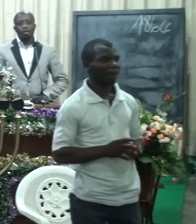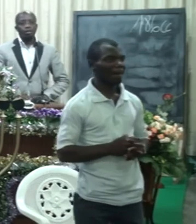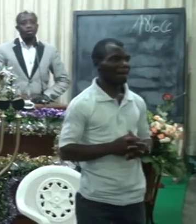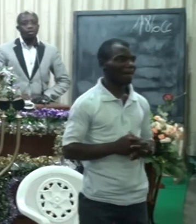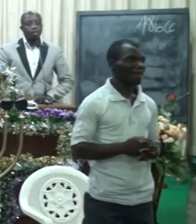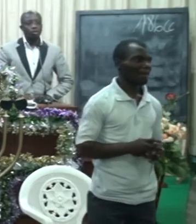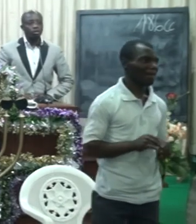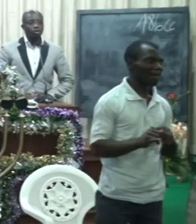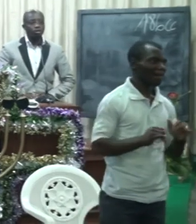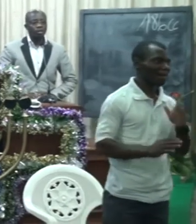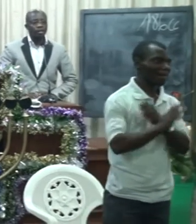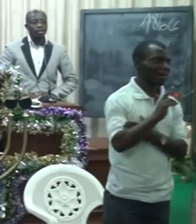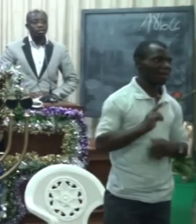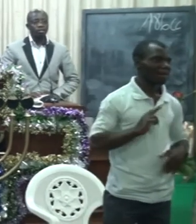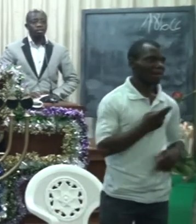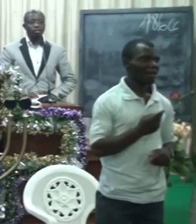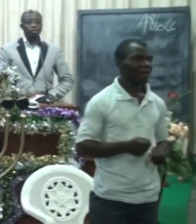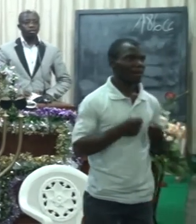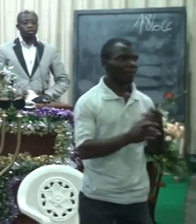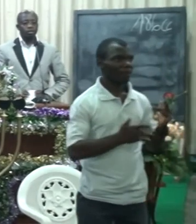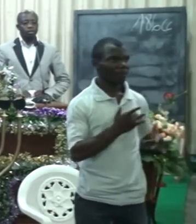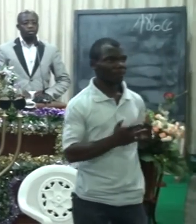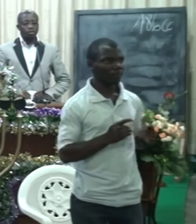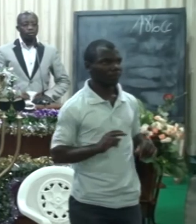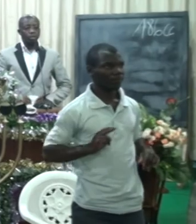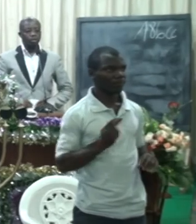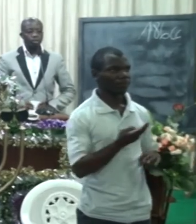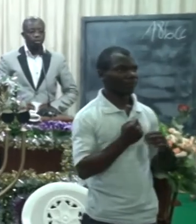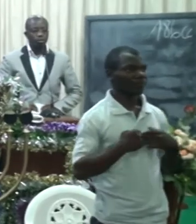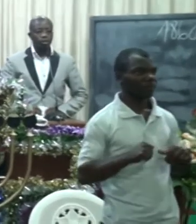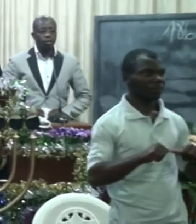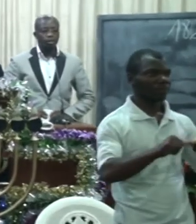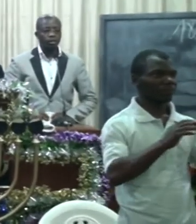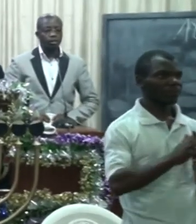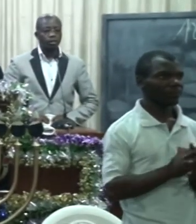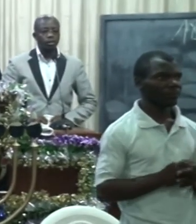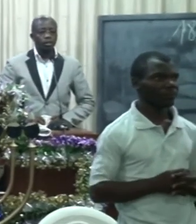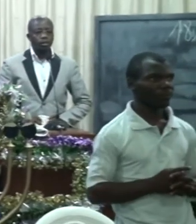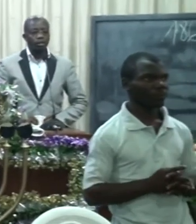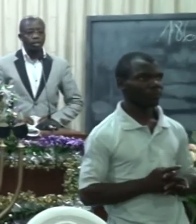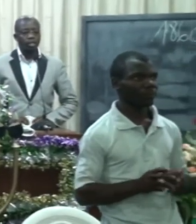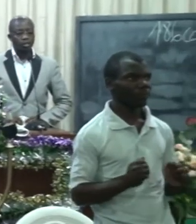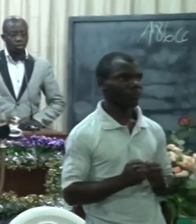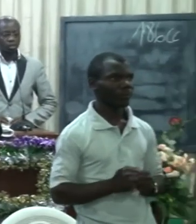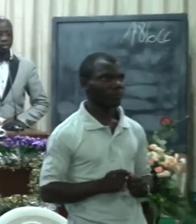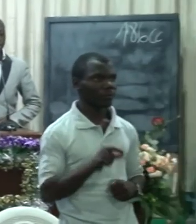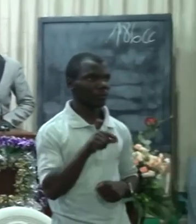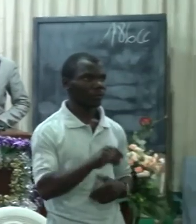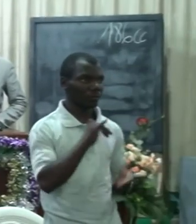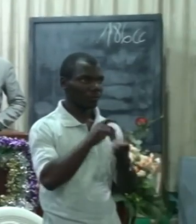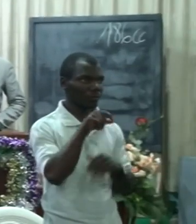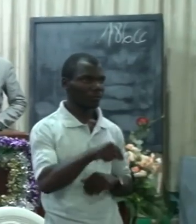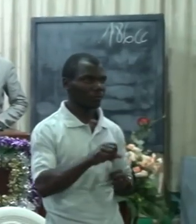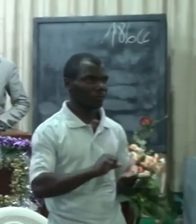Et si Dieu nous accorde la grâce, nous allons continuer. Qu'est-ce que le Saint-Esprit? Avec la question qui dit qu'est-ce